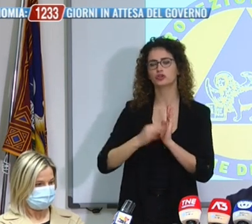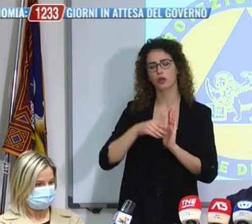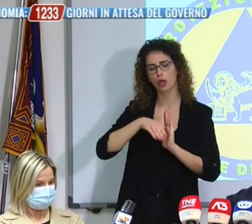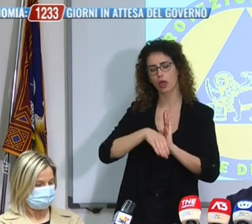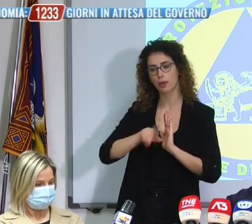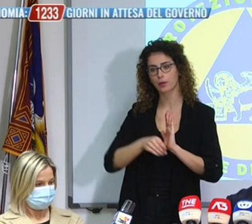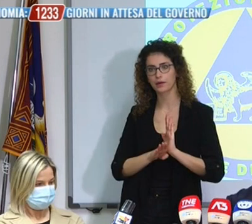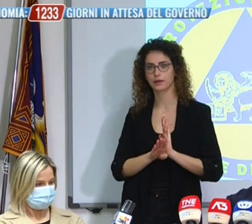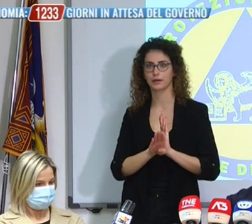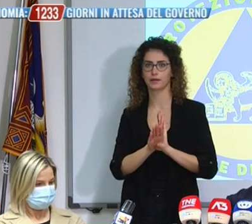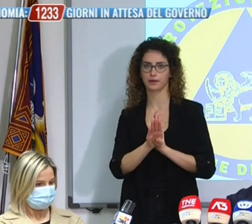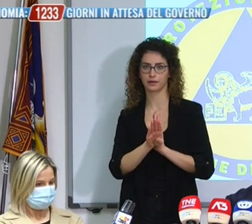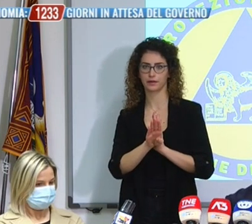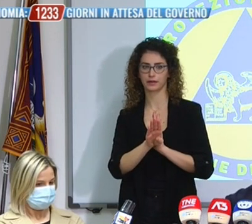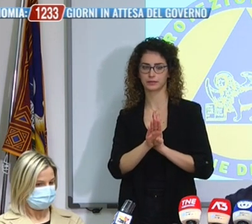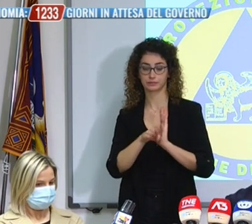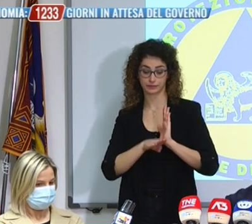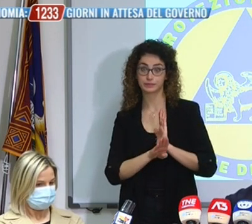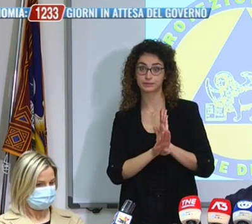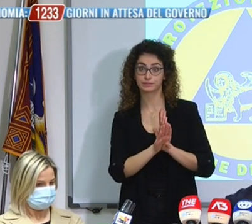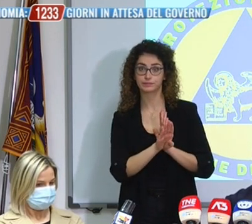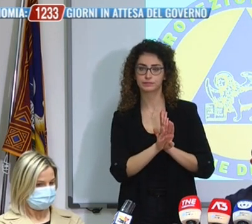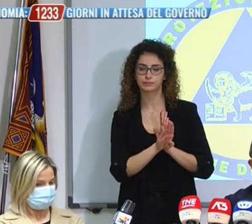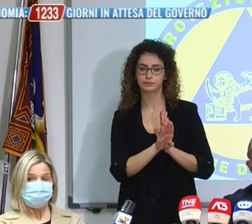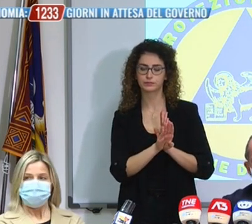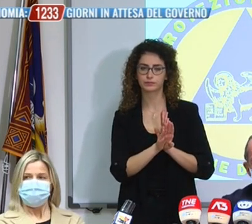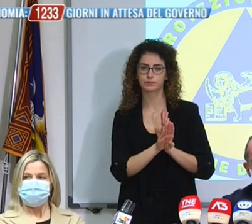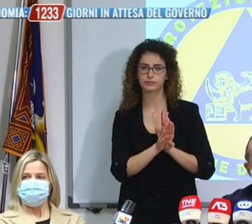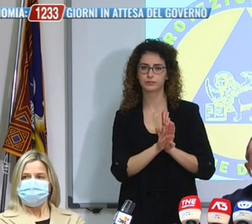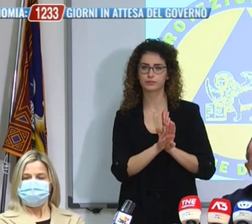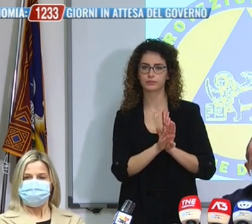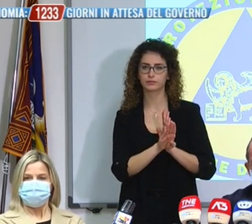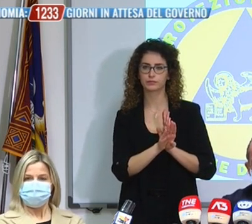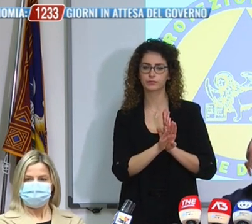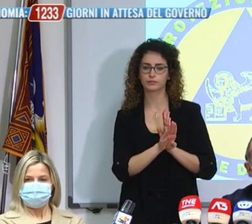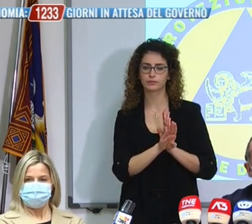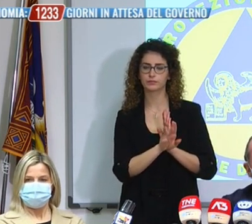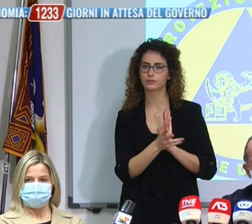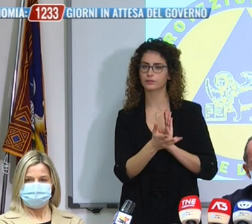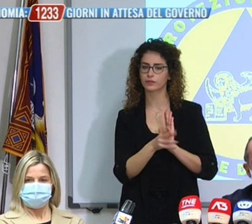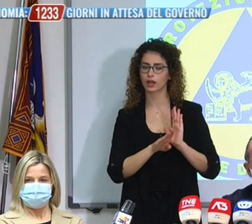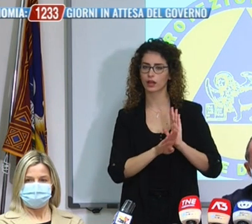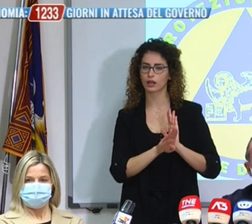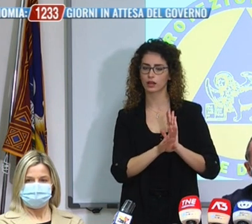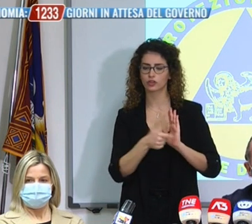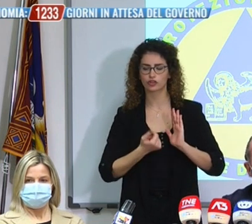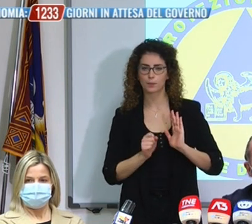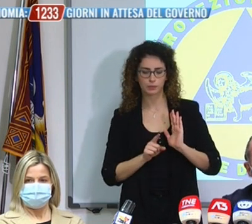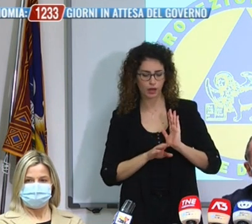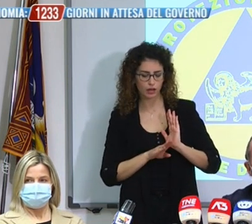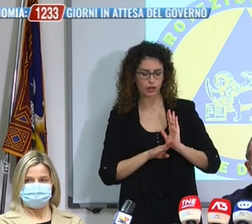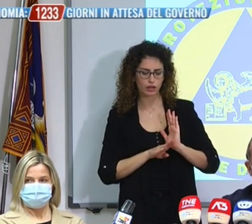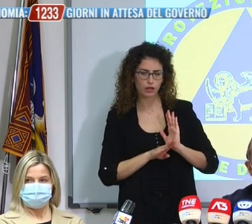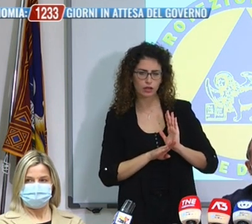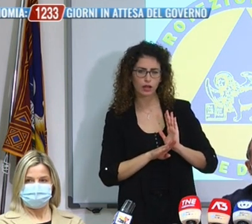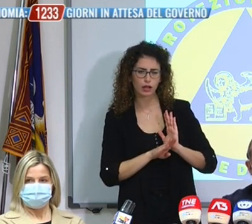ripresa. La ripresa che diventa, diciamo, che esordisce lentamente e poi